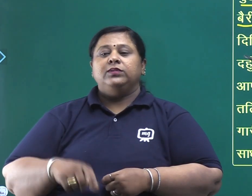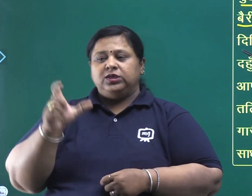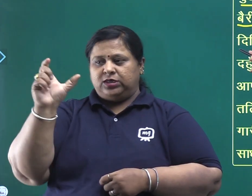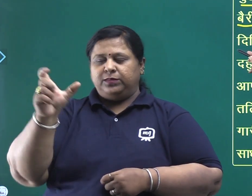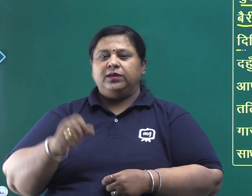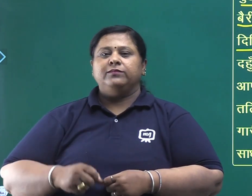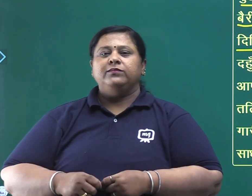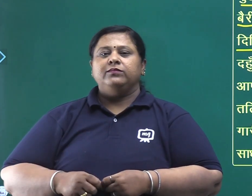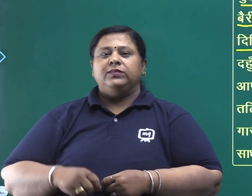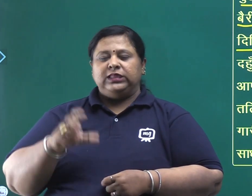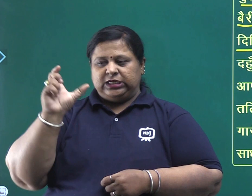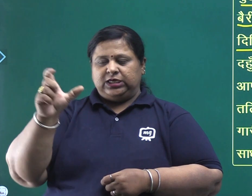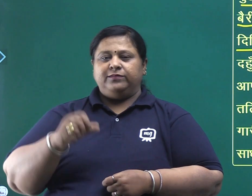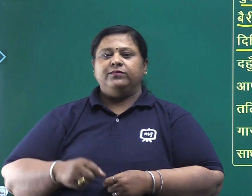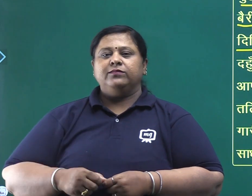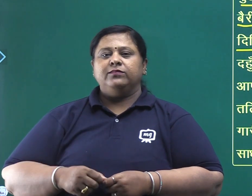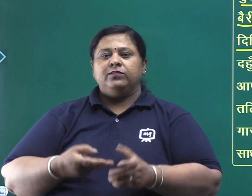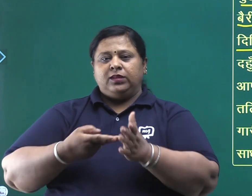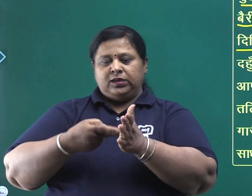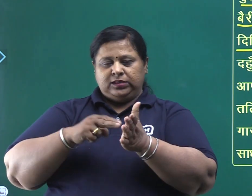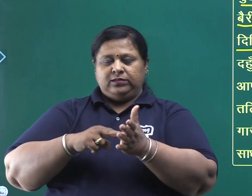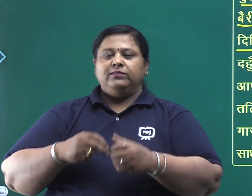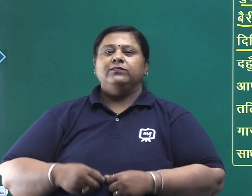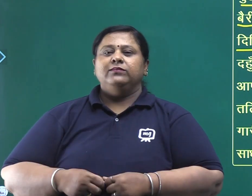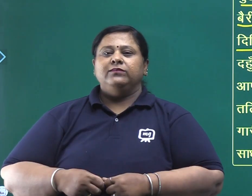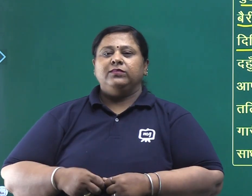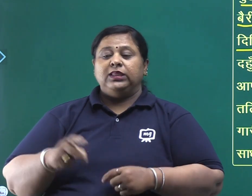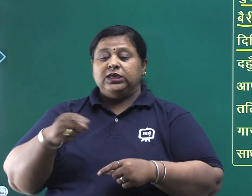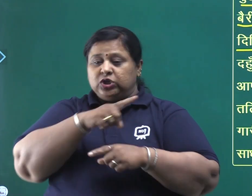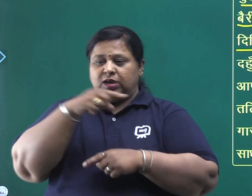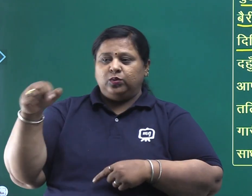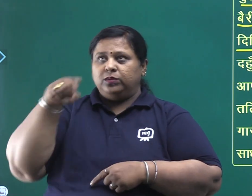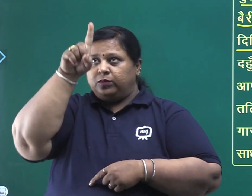शब्द है दिशी, अर्थ होगा दिशा।